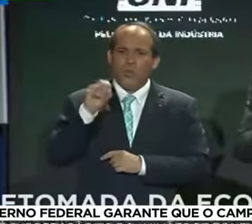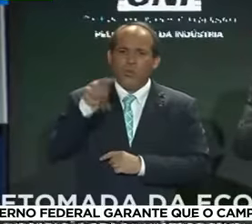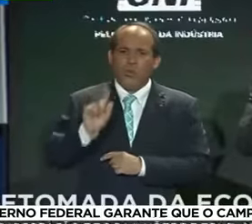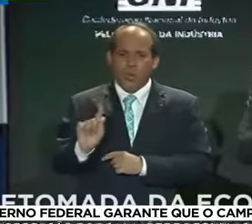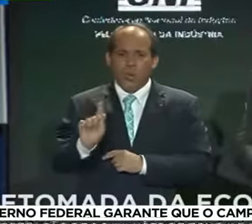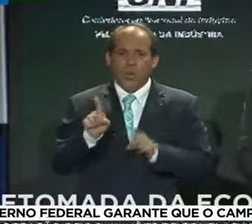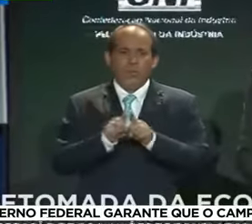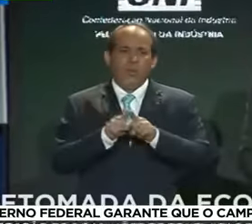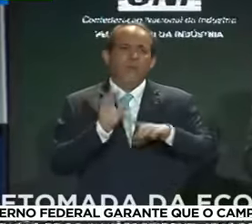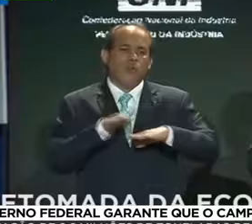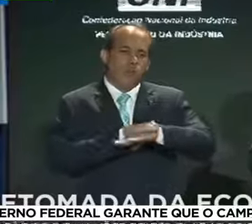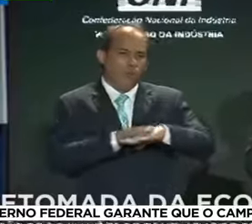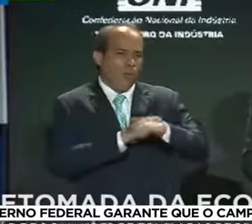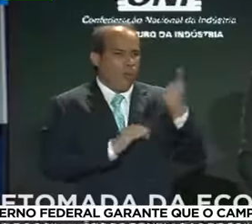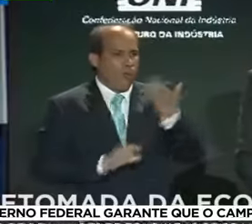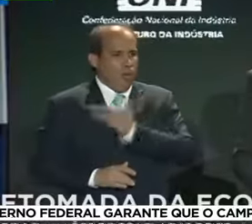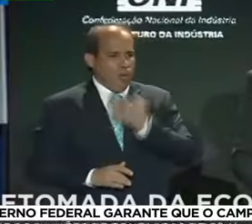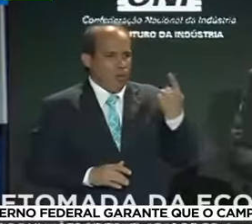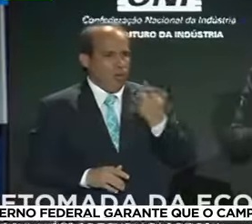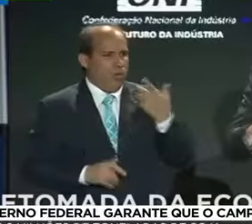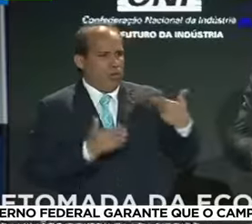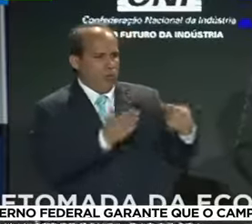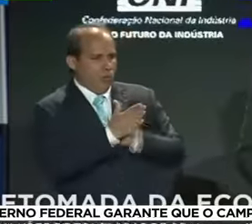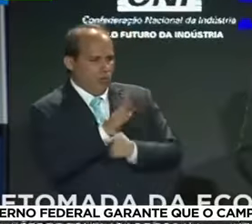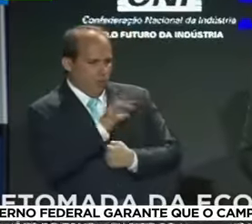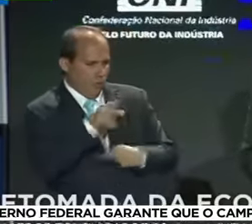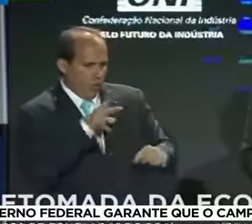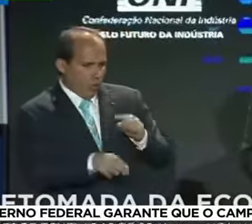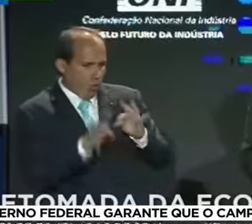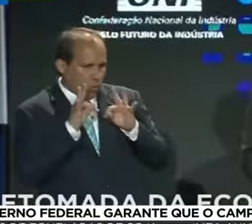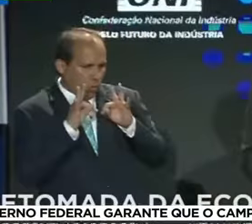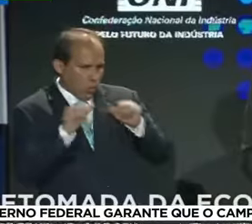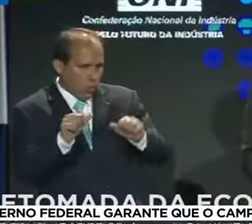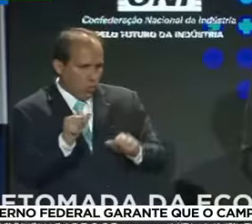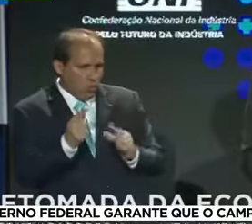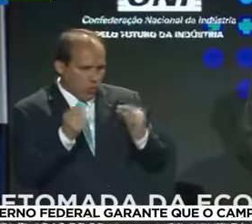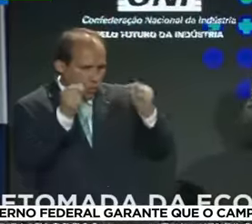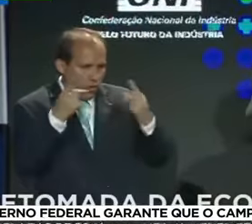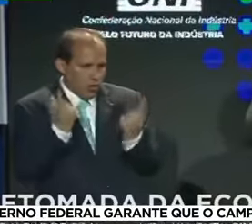daí, conversando com um colega nosso, né, falou, mas você vai cortar toda a grana da ONG,